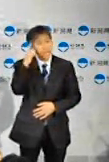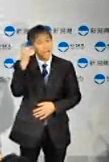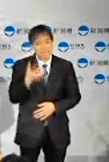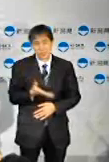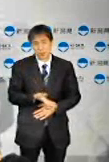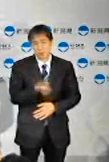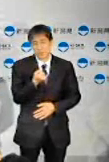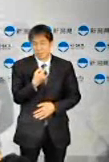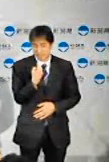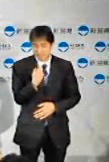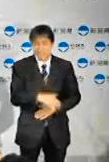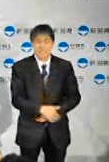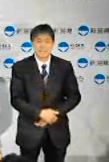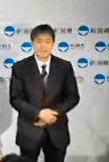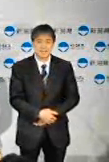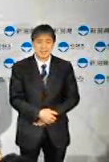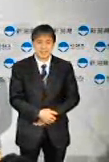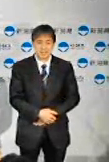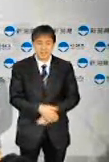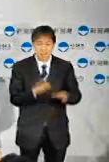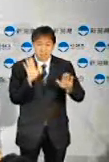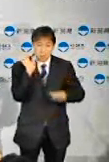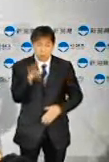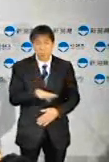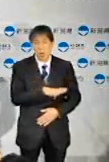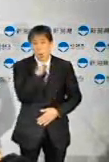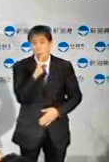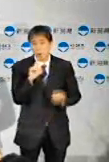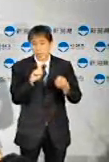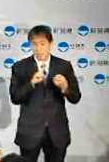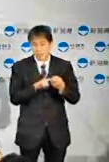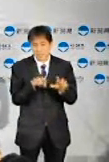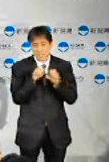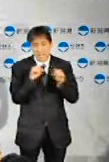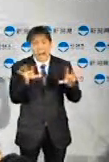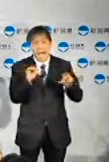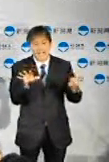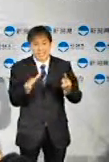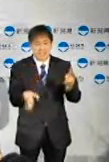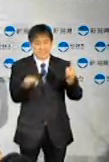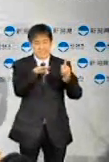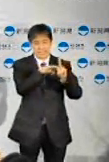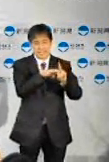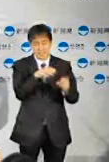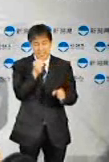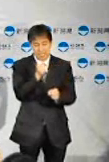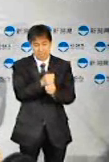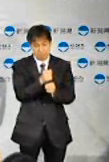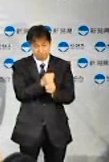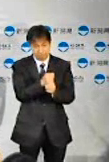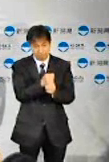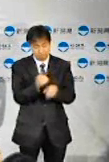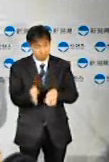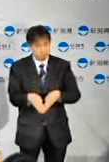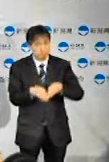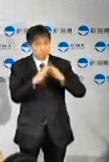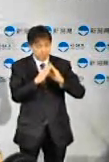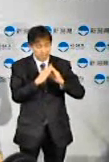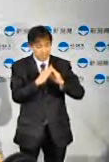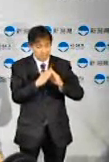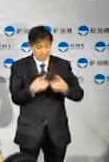も持ちましたので、今度は本格的に配信センターを作って進めようという、その方向感は